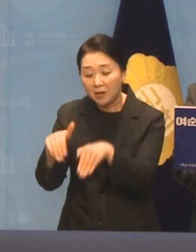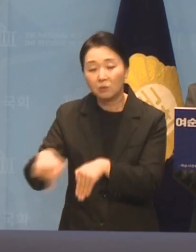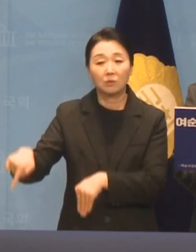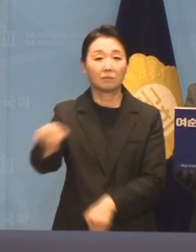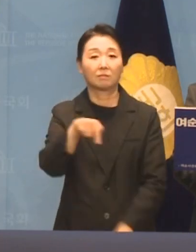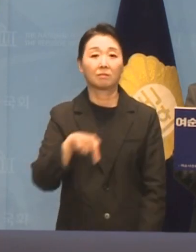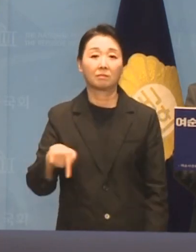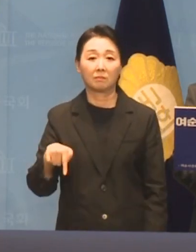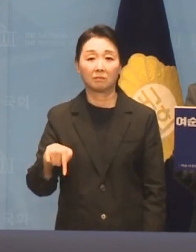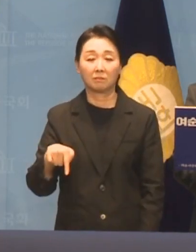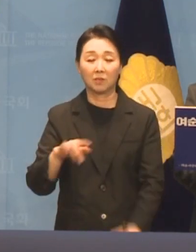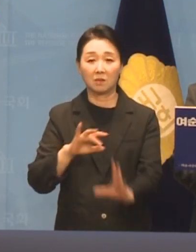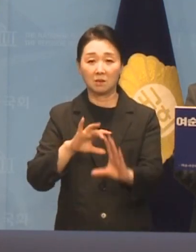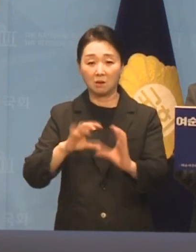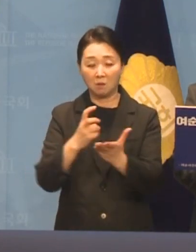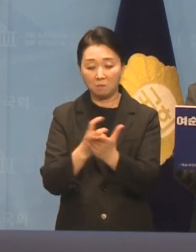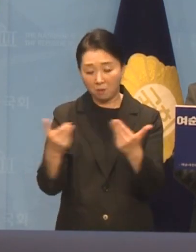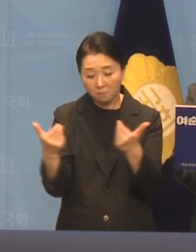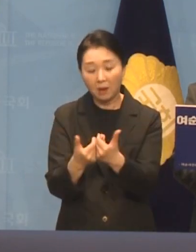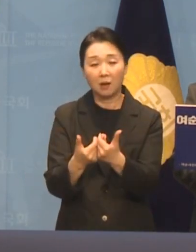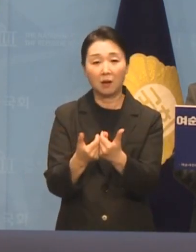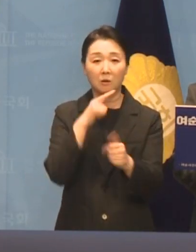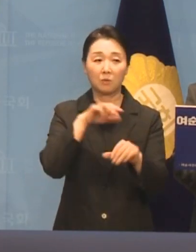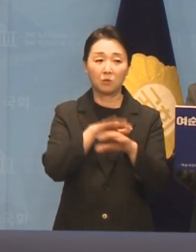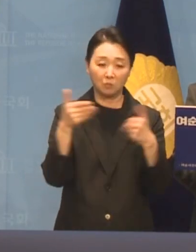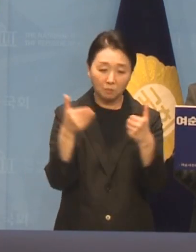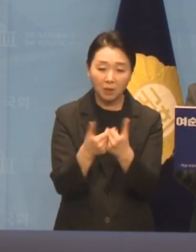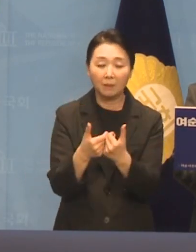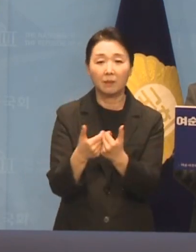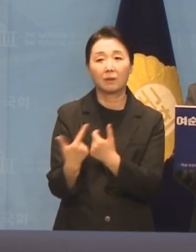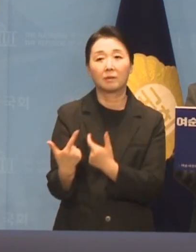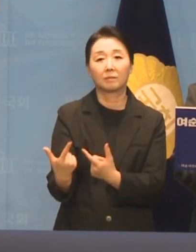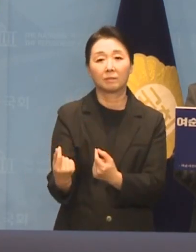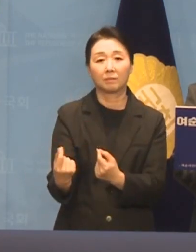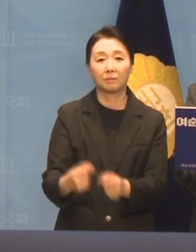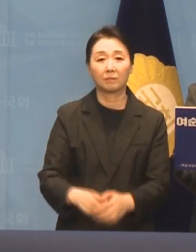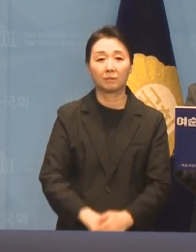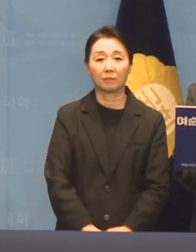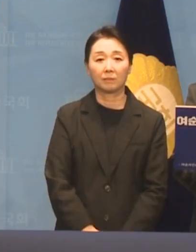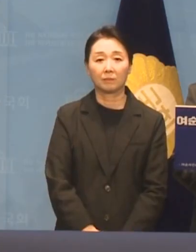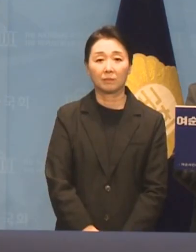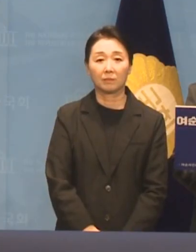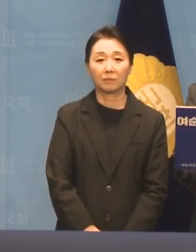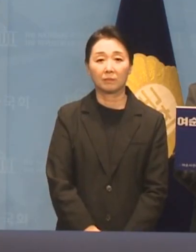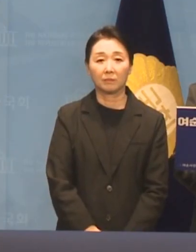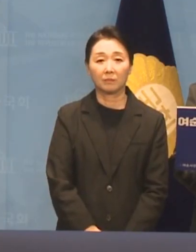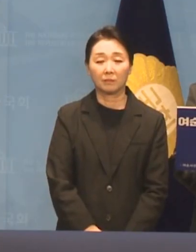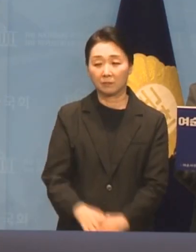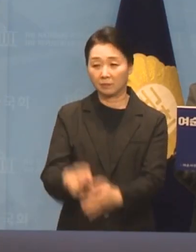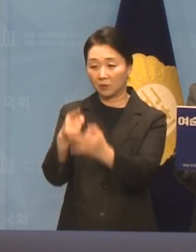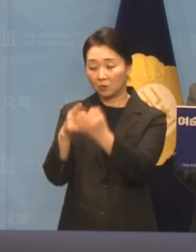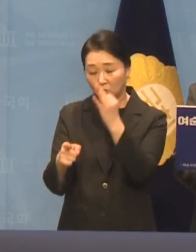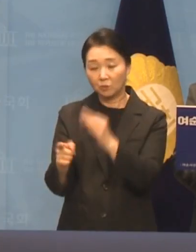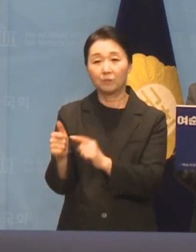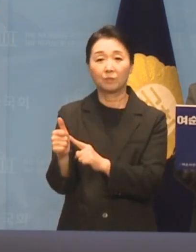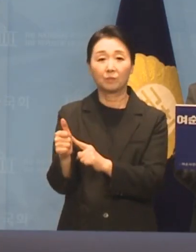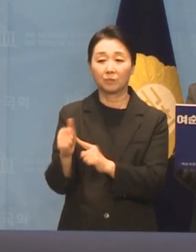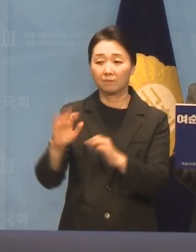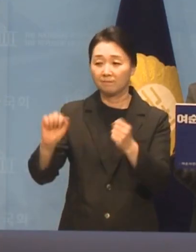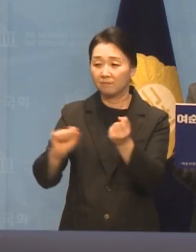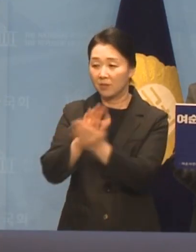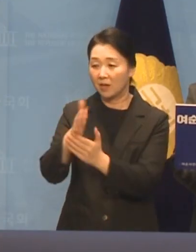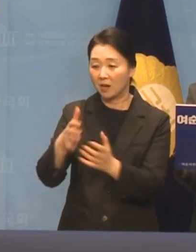하수인들의 반헌법적, 반민주적 시나리오와도 맞닿아 있습니다. 윤석열과 내란